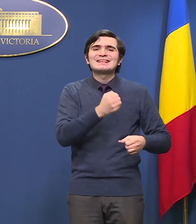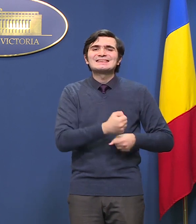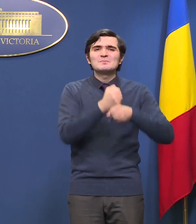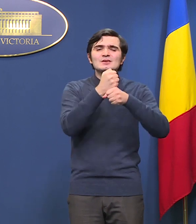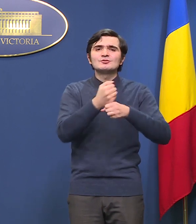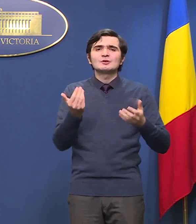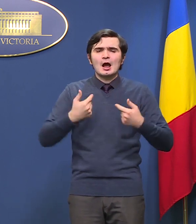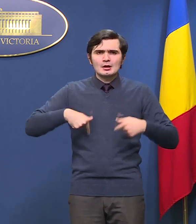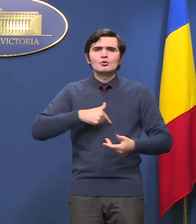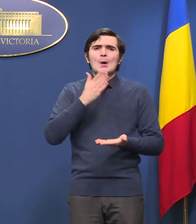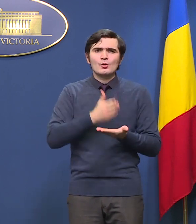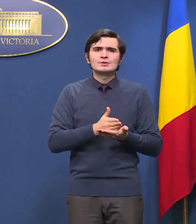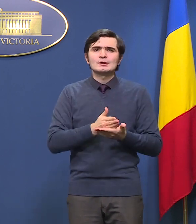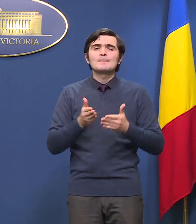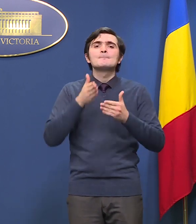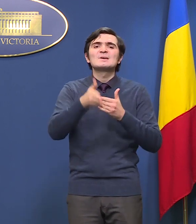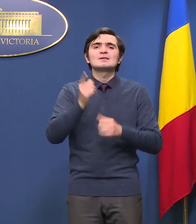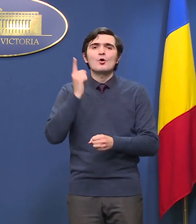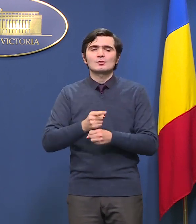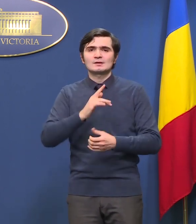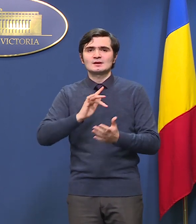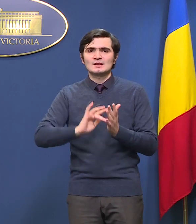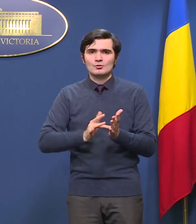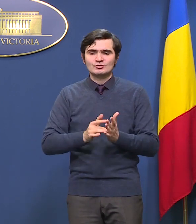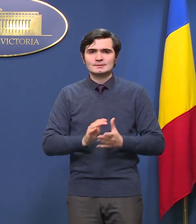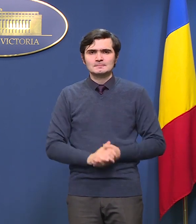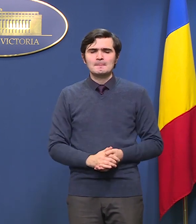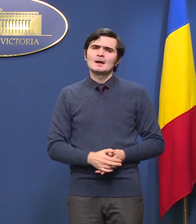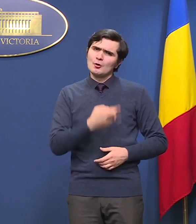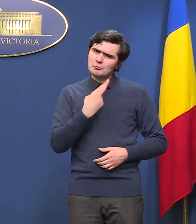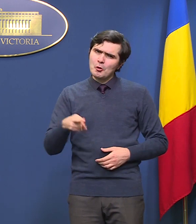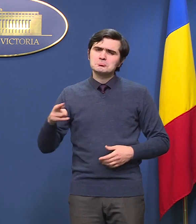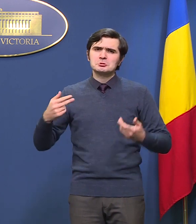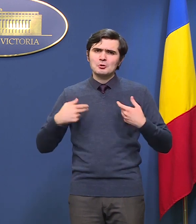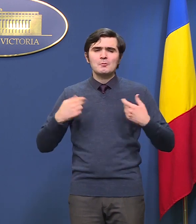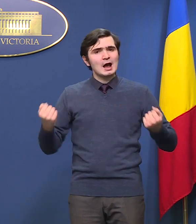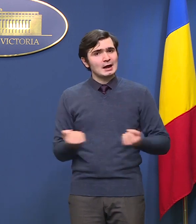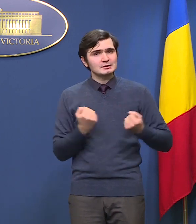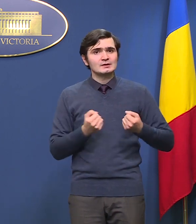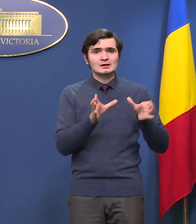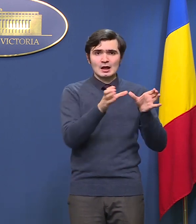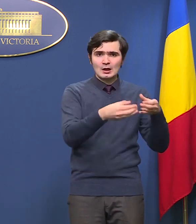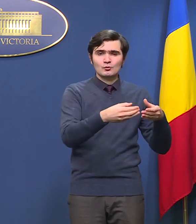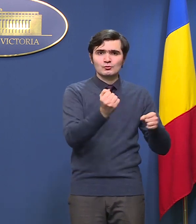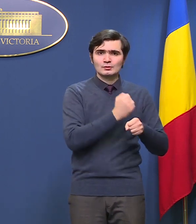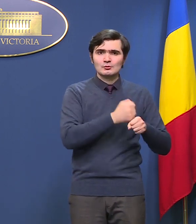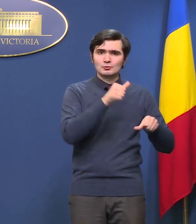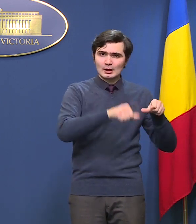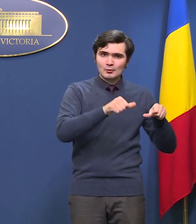prin ordonanță de urgență. Continuăm activitatea în grupul de lucru economic, de